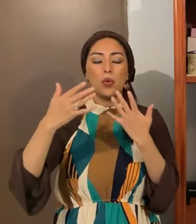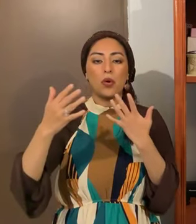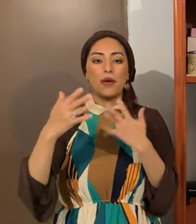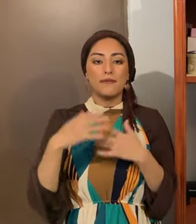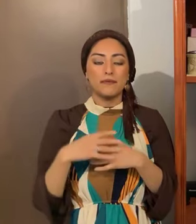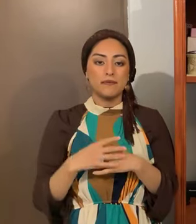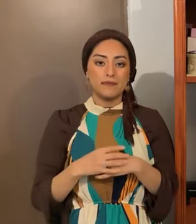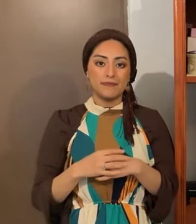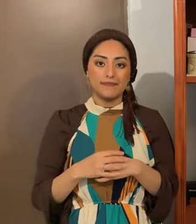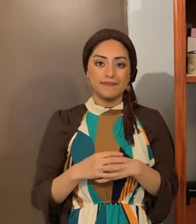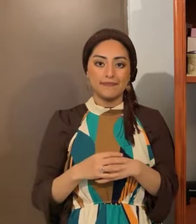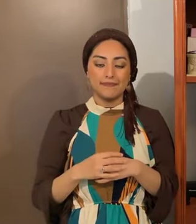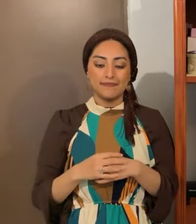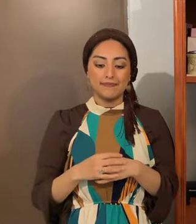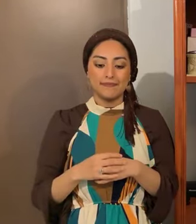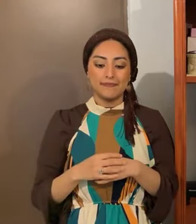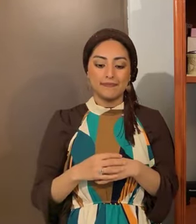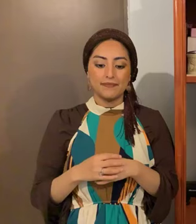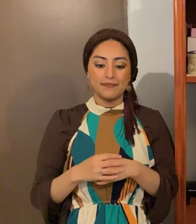canto. Aleluya.